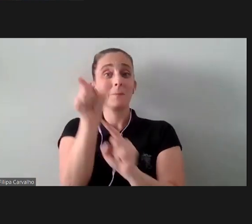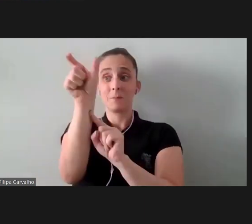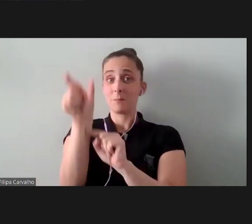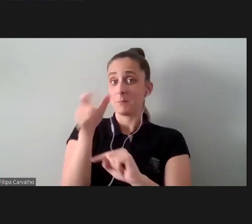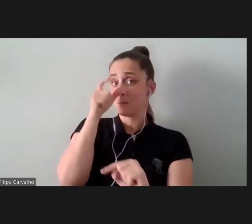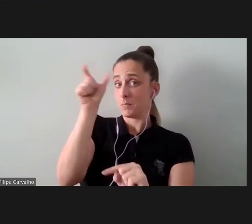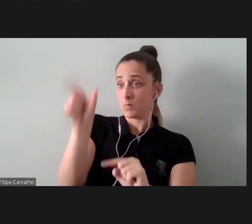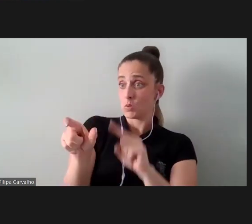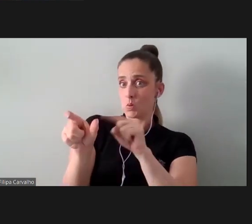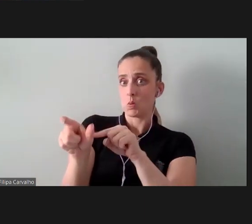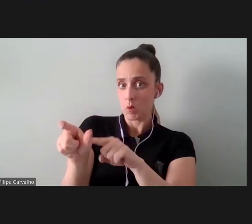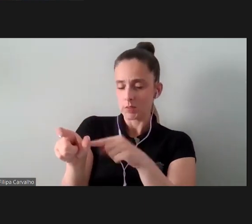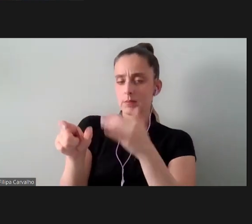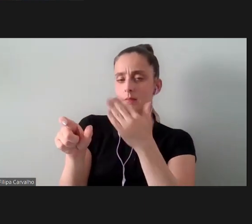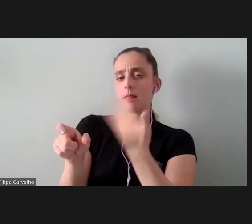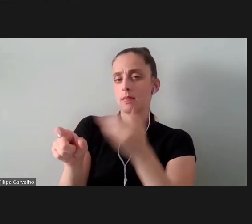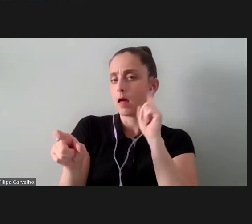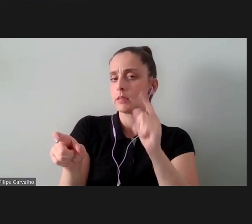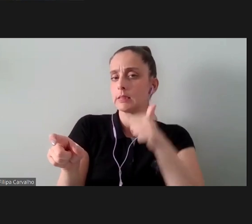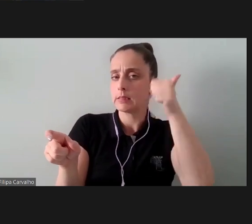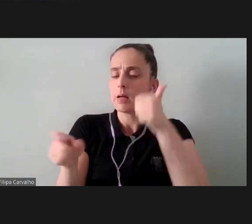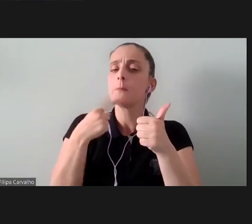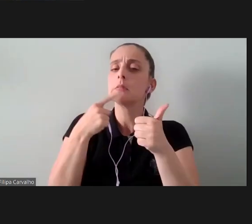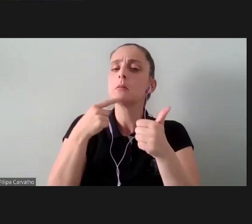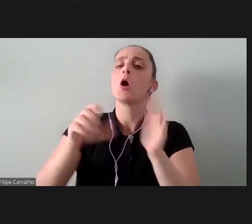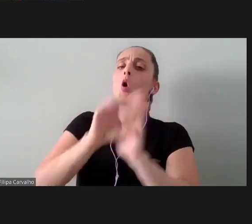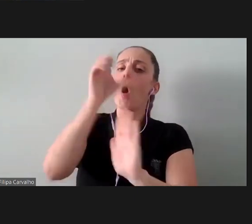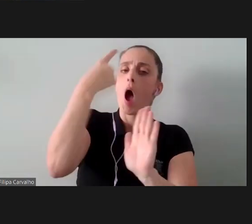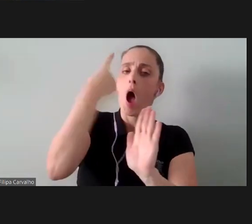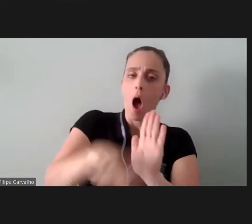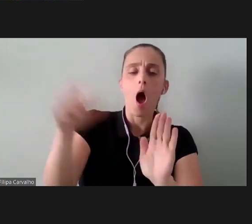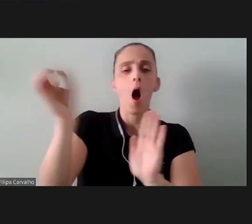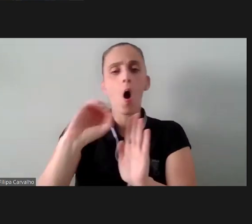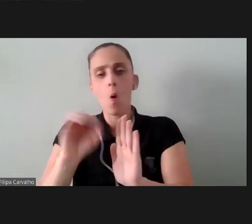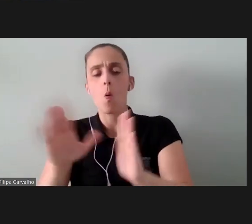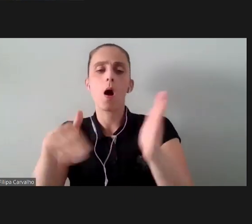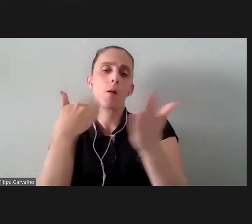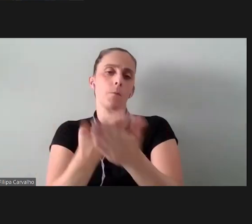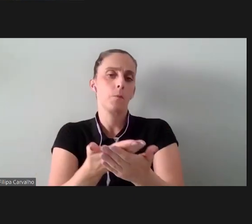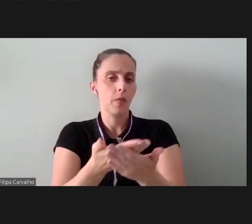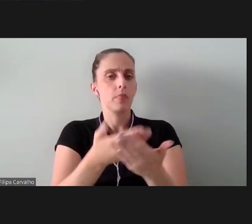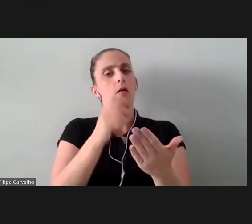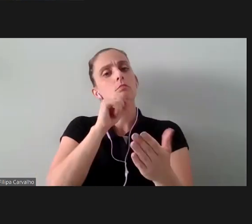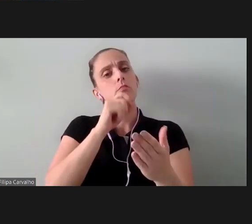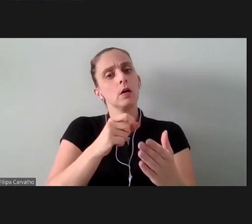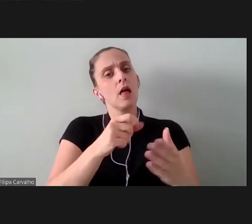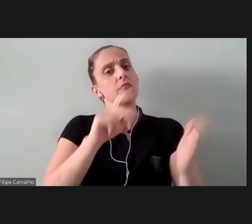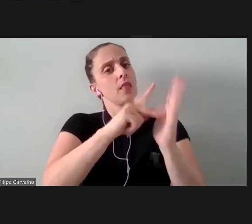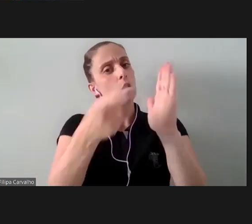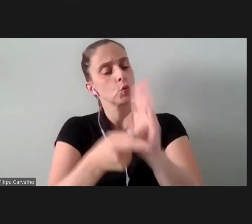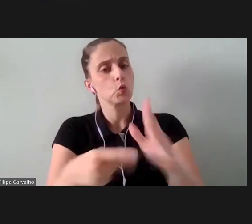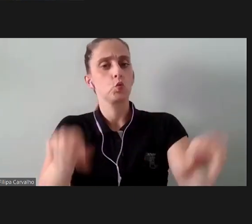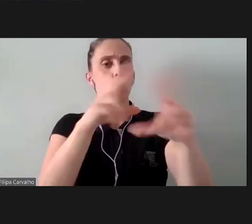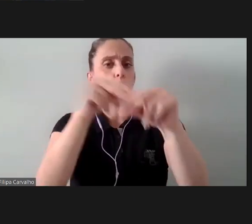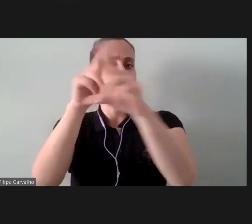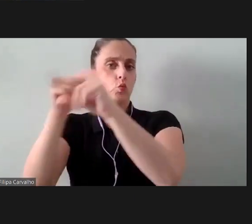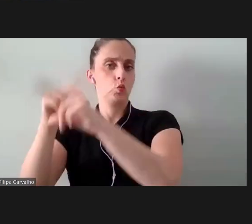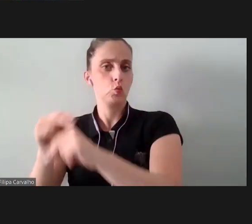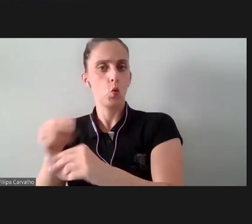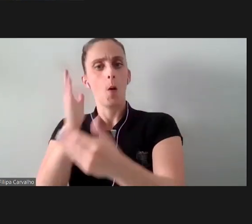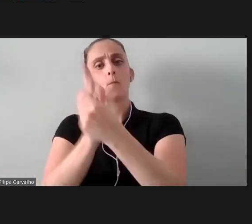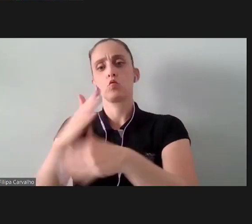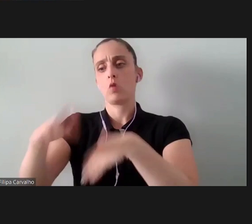garantir que há ou não condições para implementar os melhores processos, para nos apropriarmos das tecnologias e colocá-las ao serviço